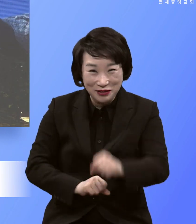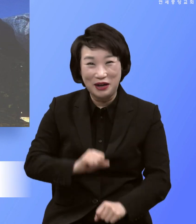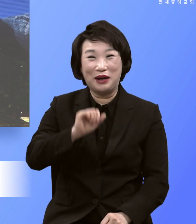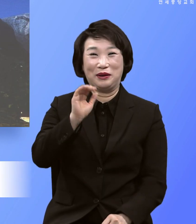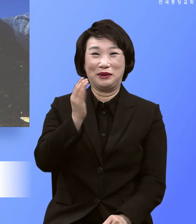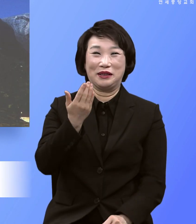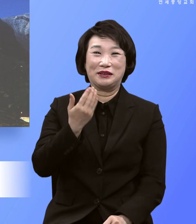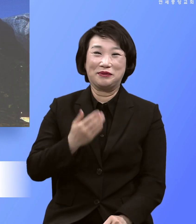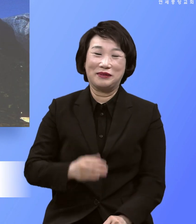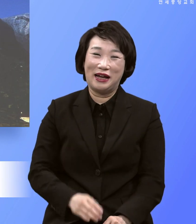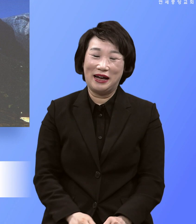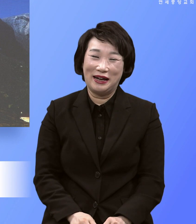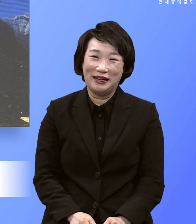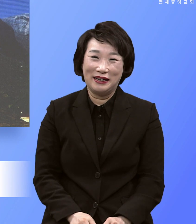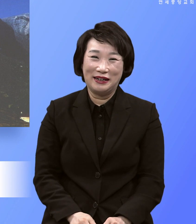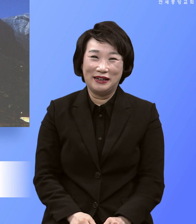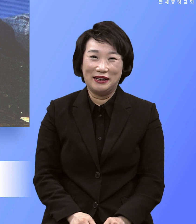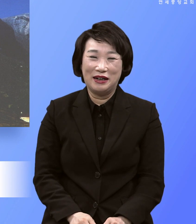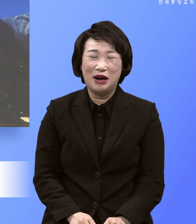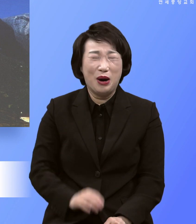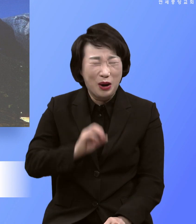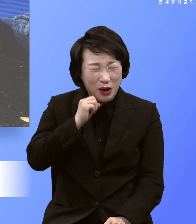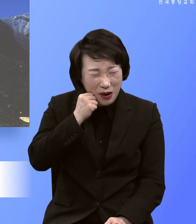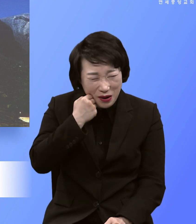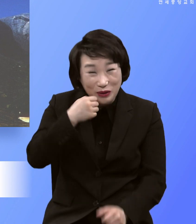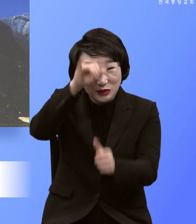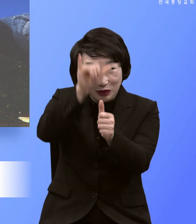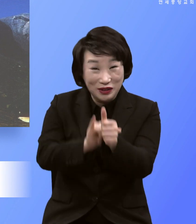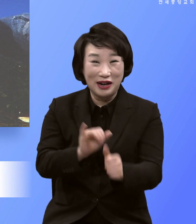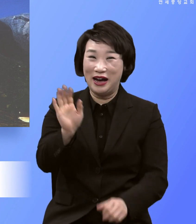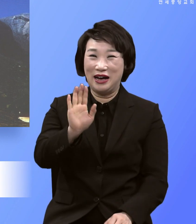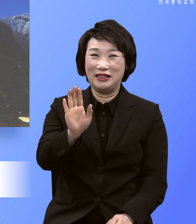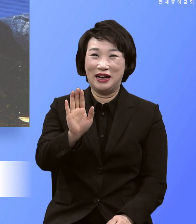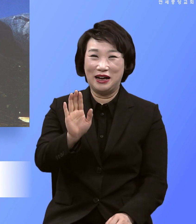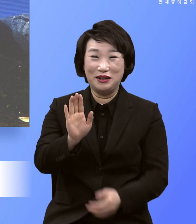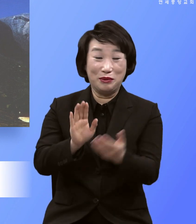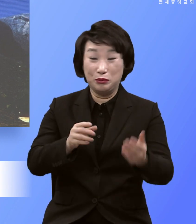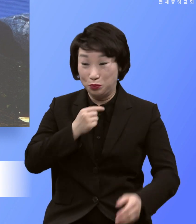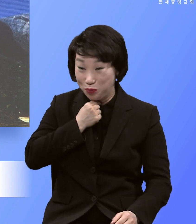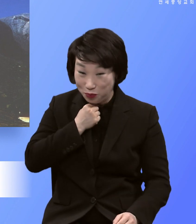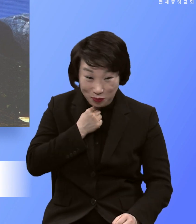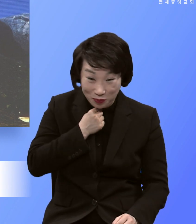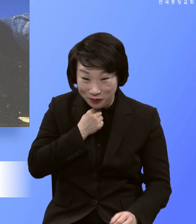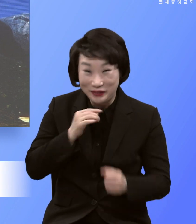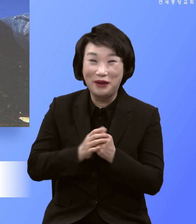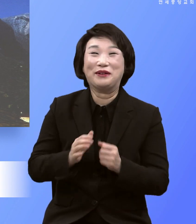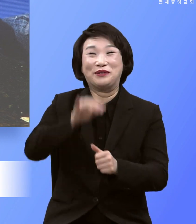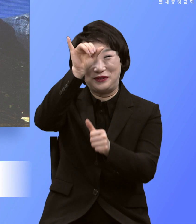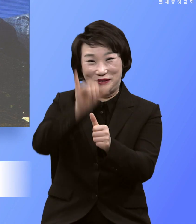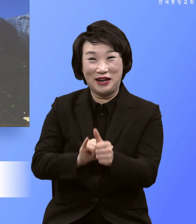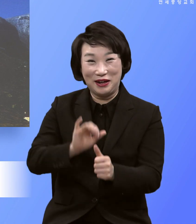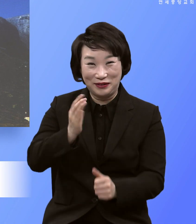거예요. 네? 억지로 충성하는 것이 아니라 하고 싶어서 합니다.